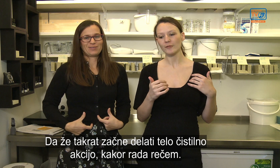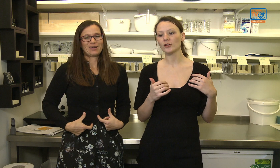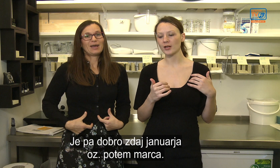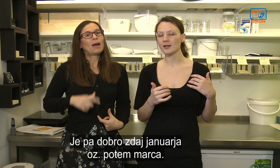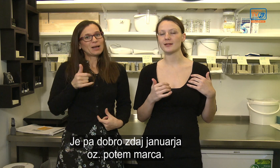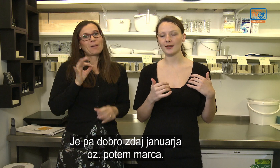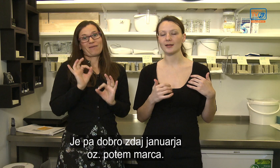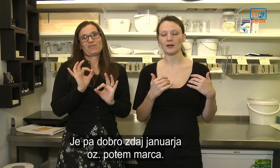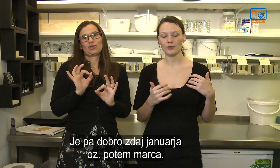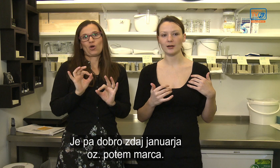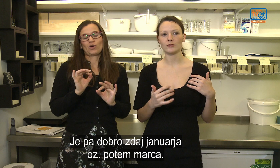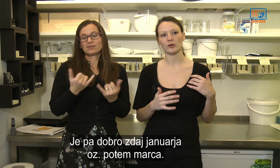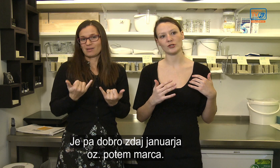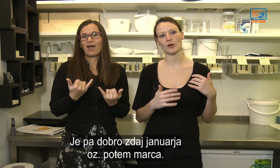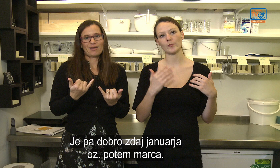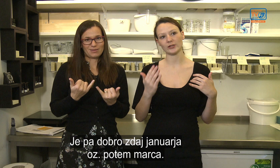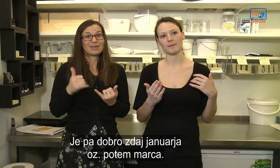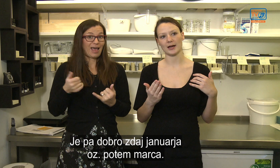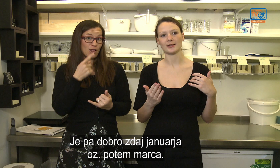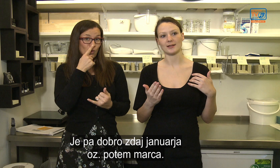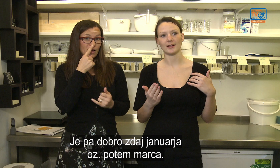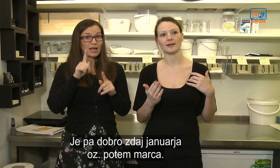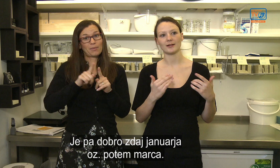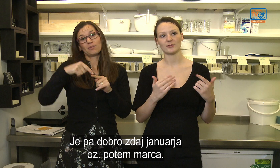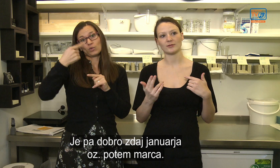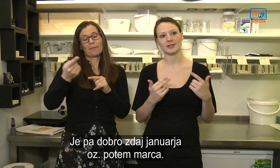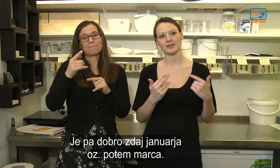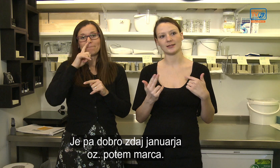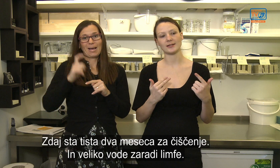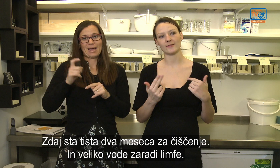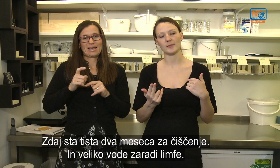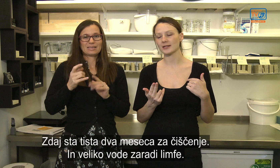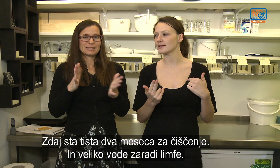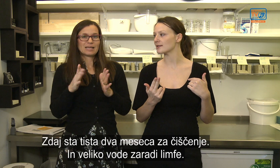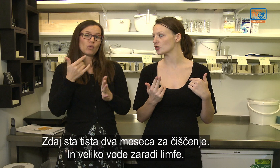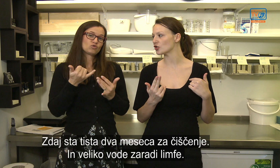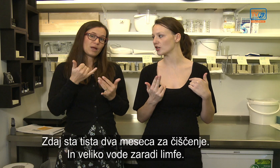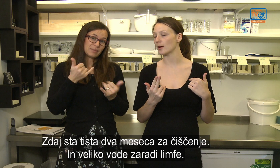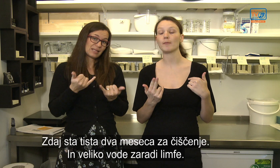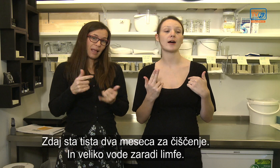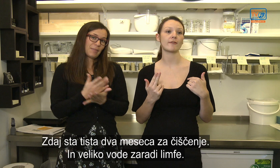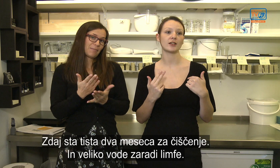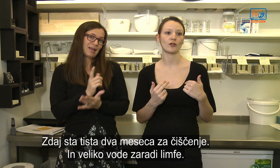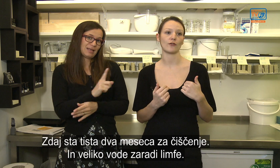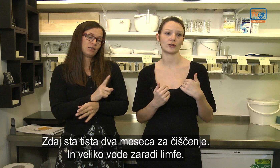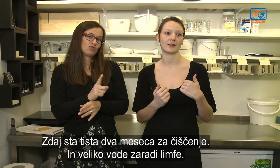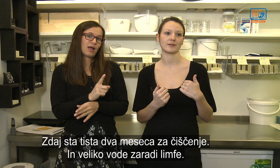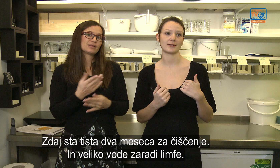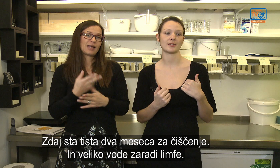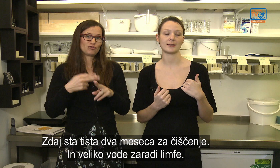fino, zdajle januar oziroma potem marec, a ne? Zdaj sta tiste 2 meseca za čiščenje, pa veliko vode, zaradi